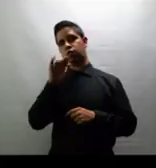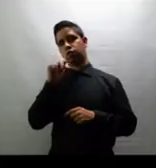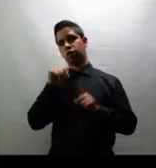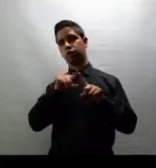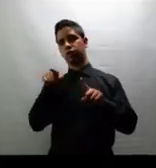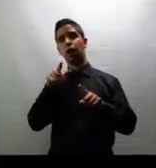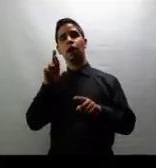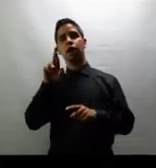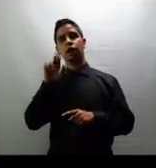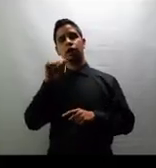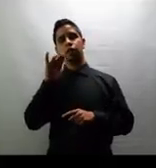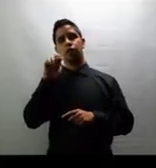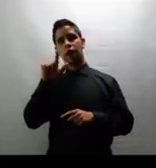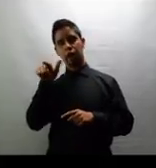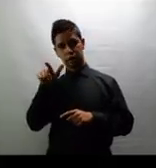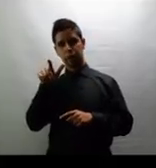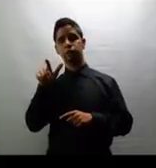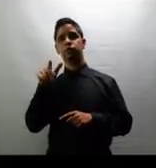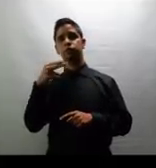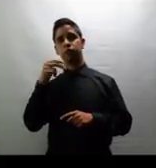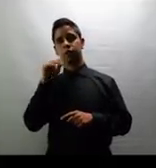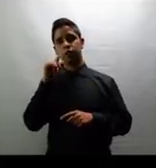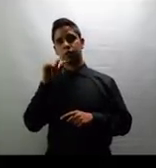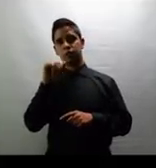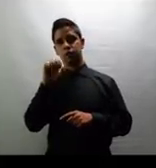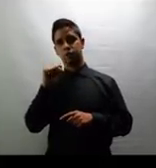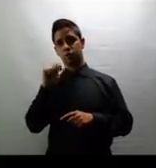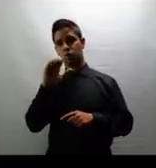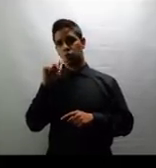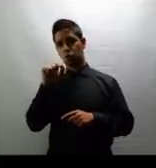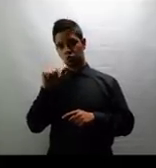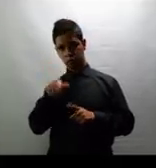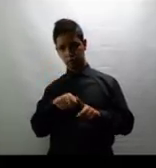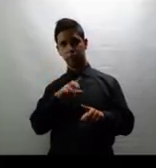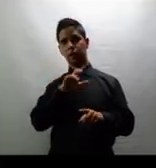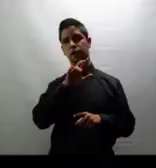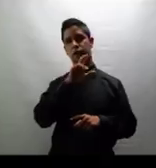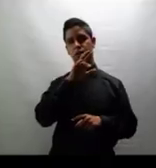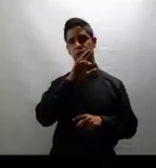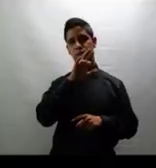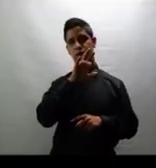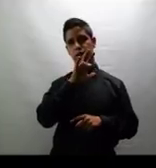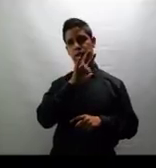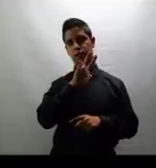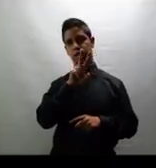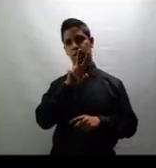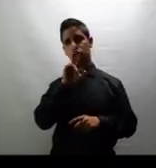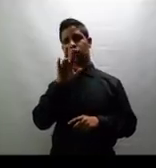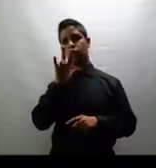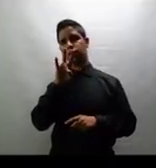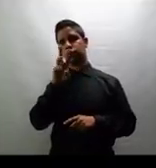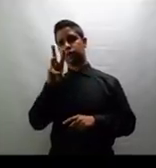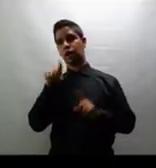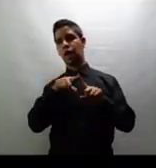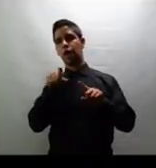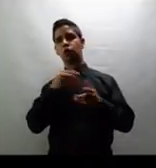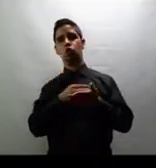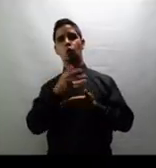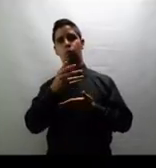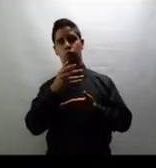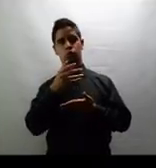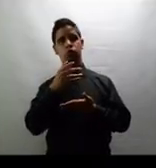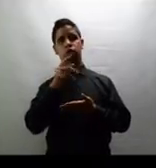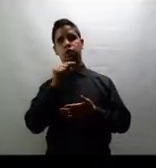gobernador en el cuatrenio del 72 al 76 él compró la telefónica porque aquí no